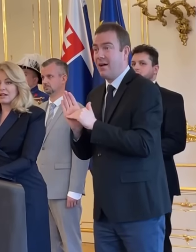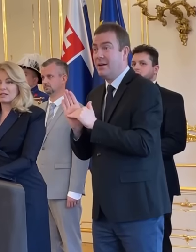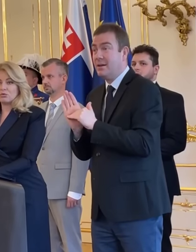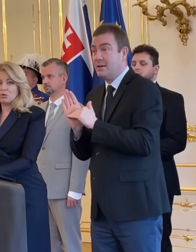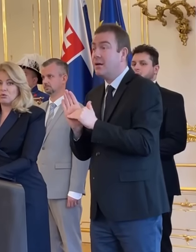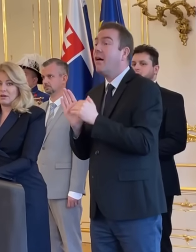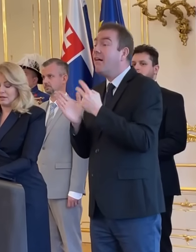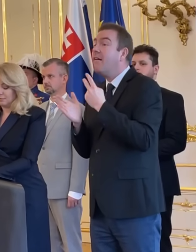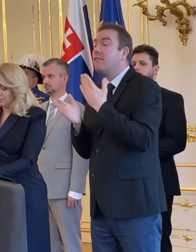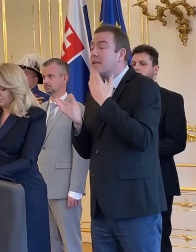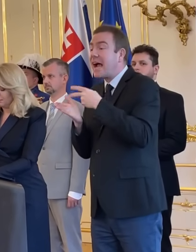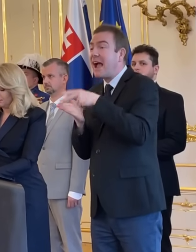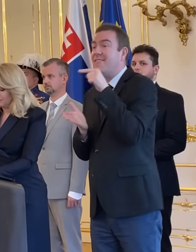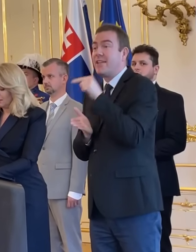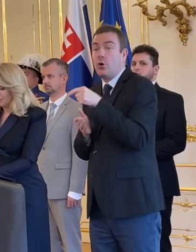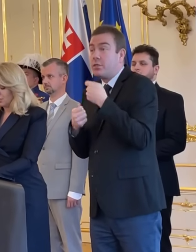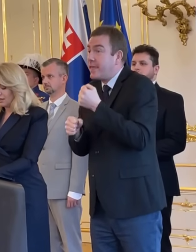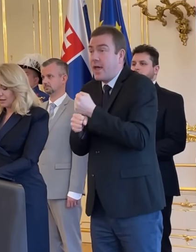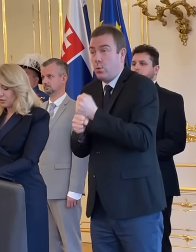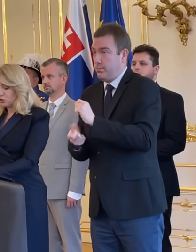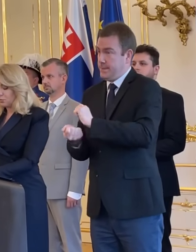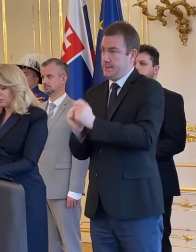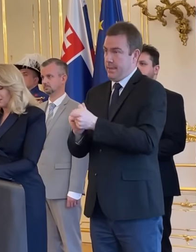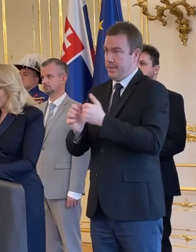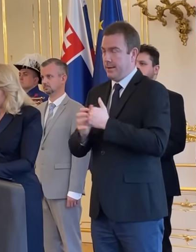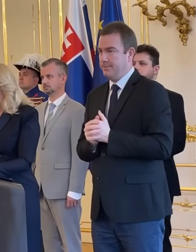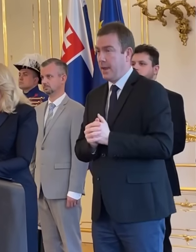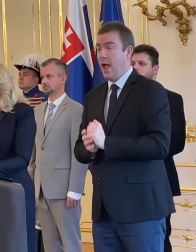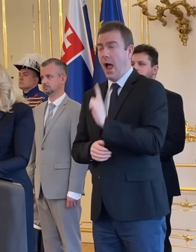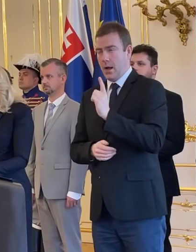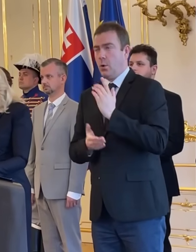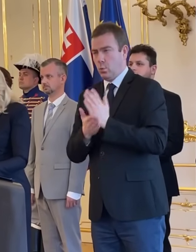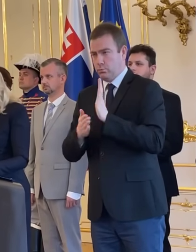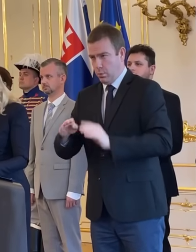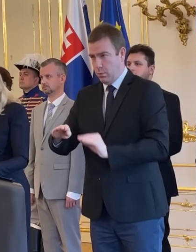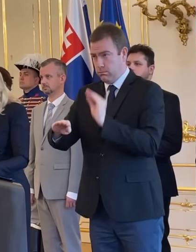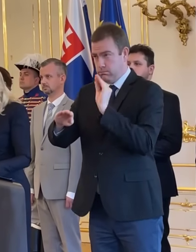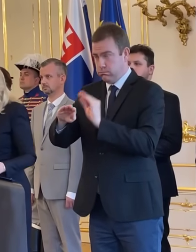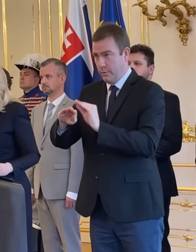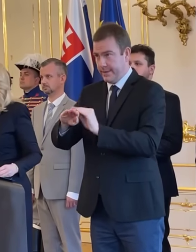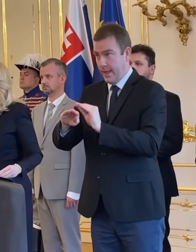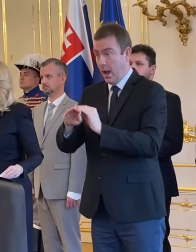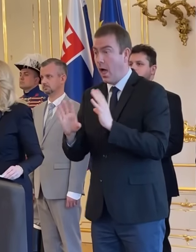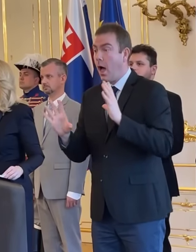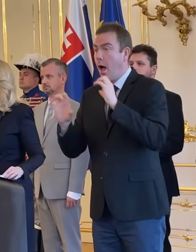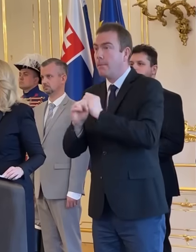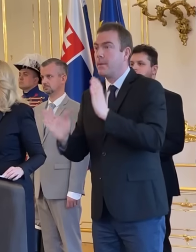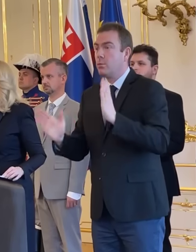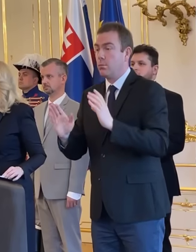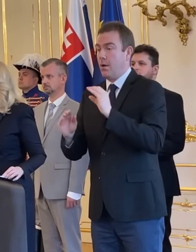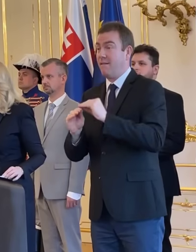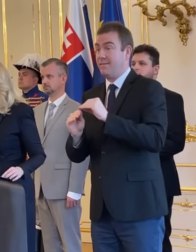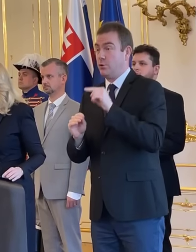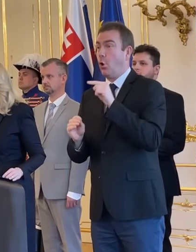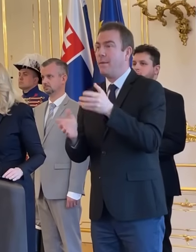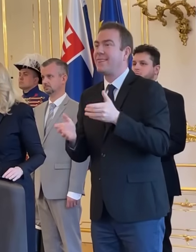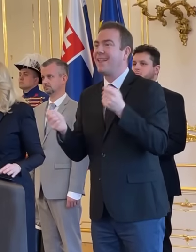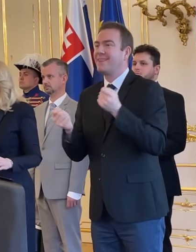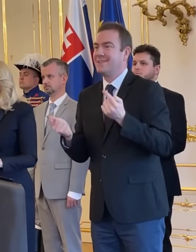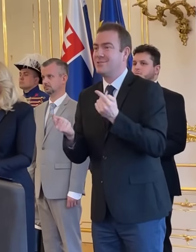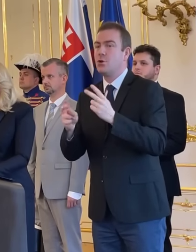vôbec neprichádzajú do úvahy. Avšak, ako som povedala, zmeniť premlčanie násilných trestných činov môžu aj bezo